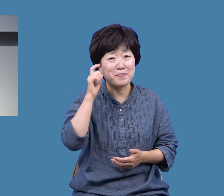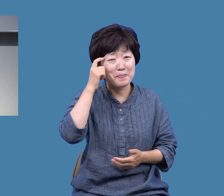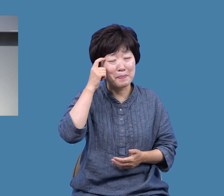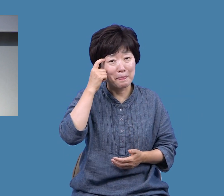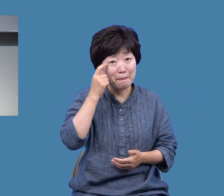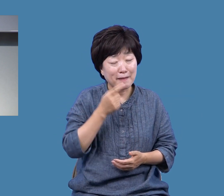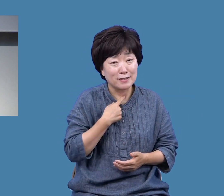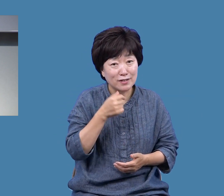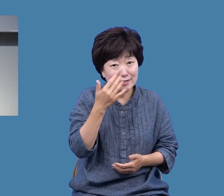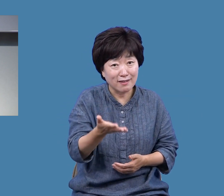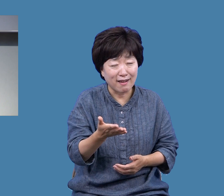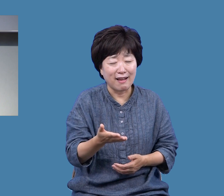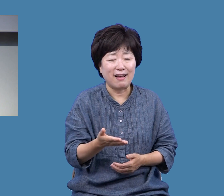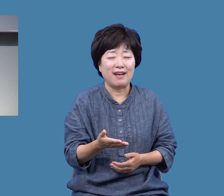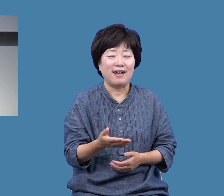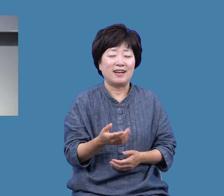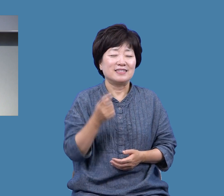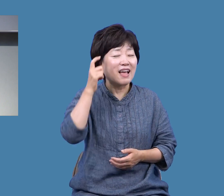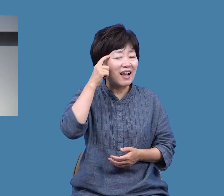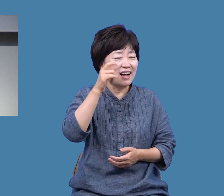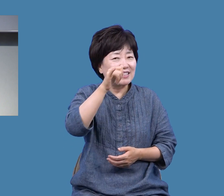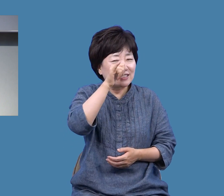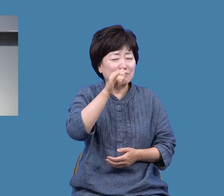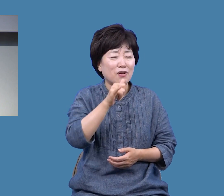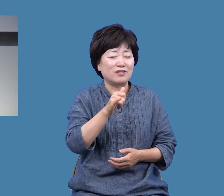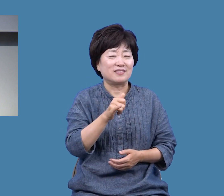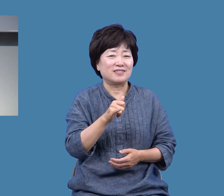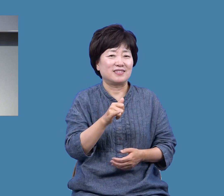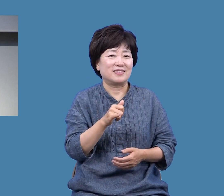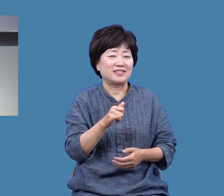다행이네. 이런 생각했으면 제2의 문선명이 되는 건데.